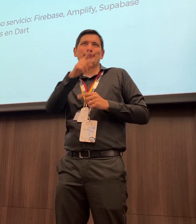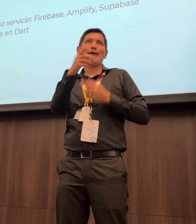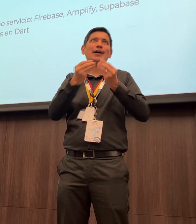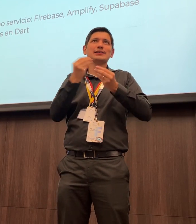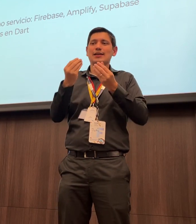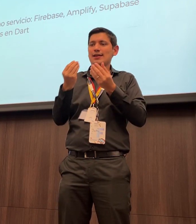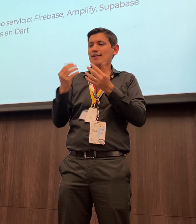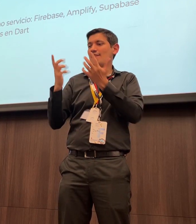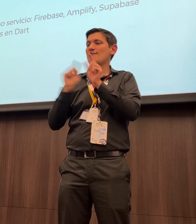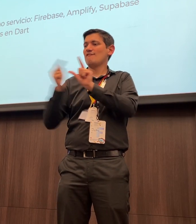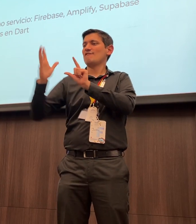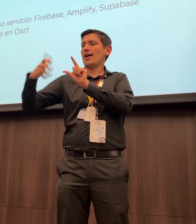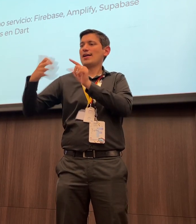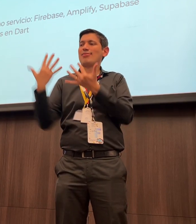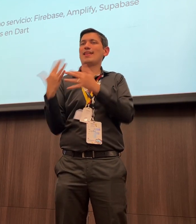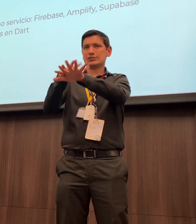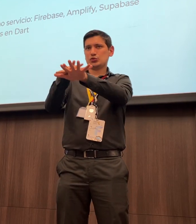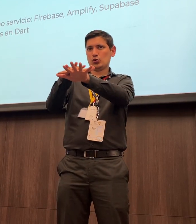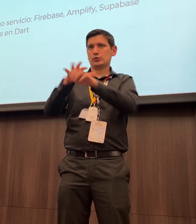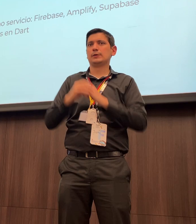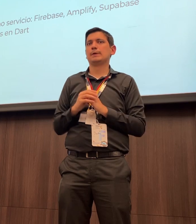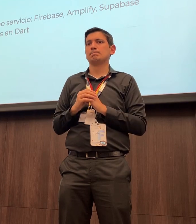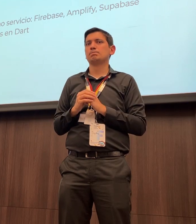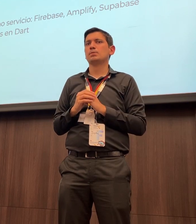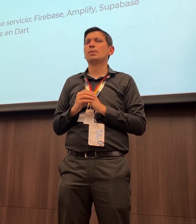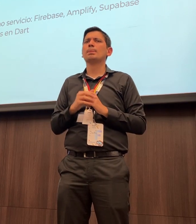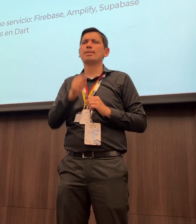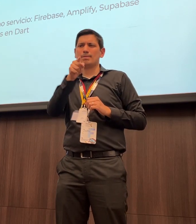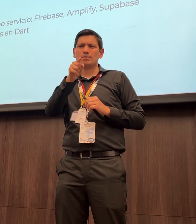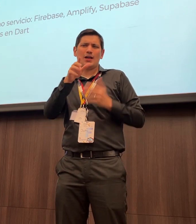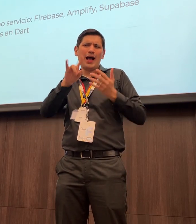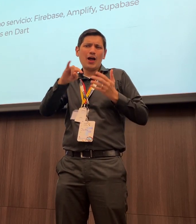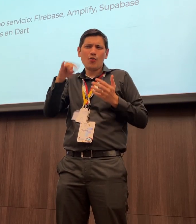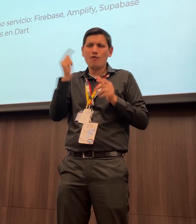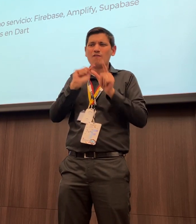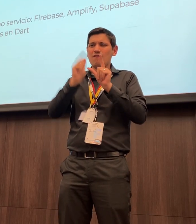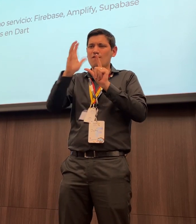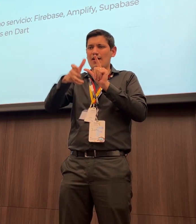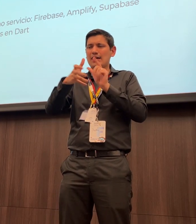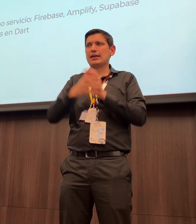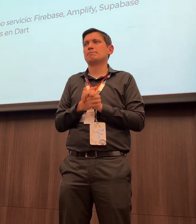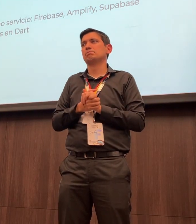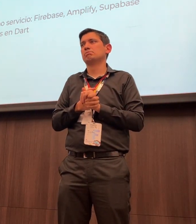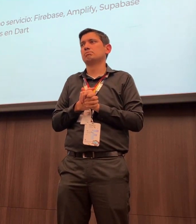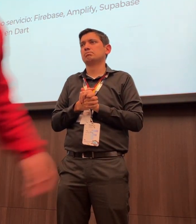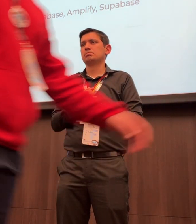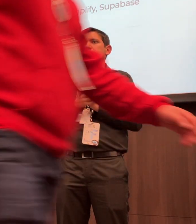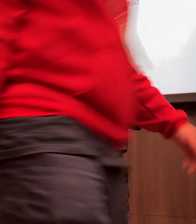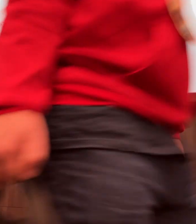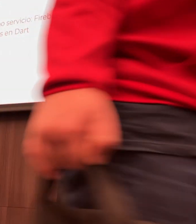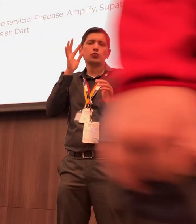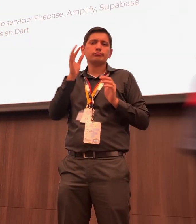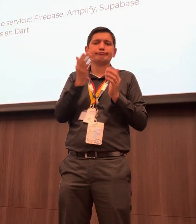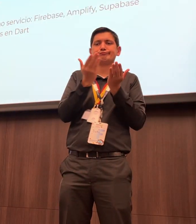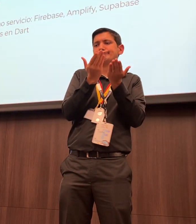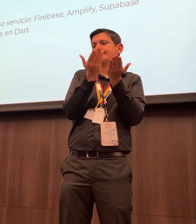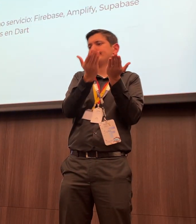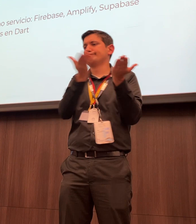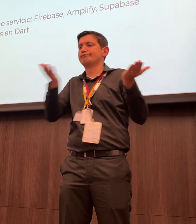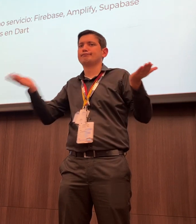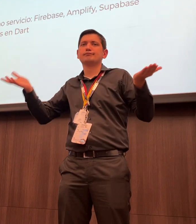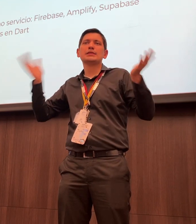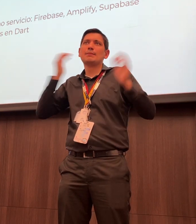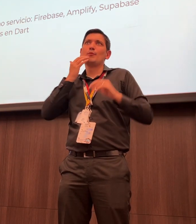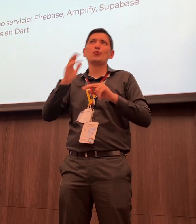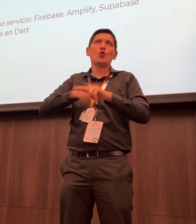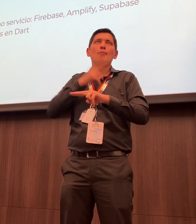un backend. Y bueno, cuando estamos integrando un backend, generalmente nos pasa que hay distintas alternativas. Podemos tener, quizás la